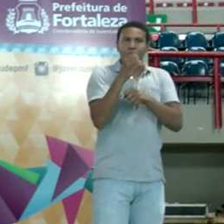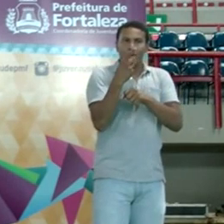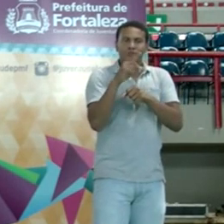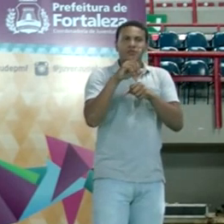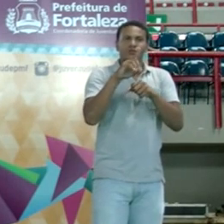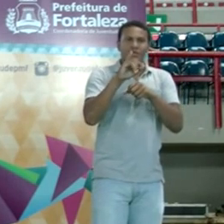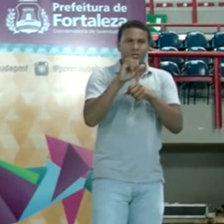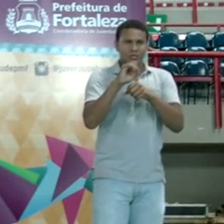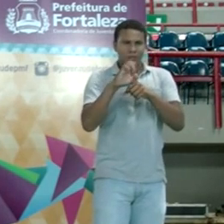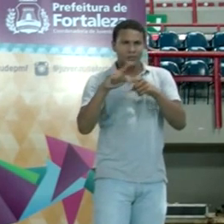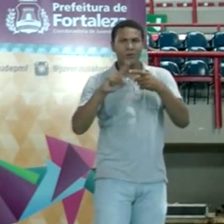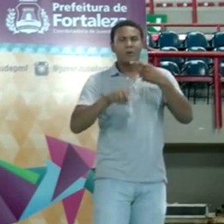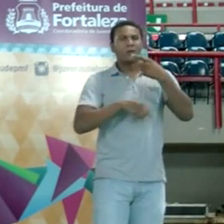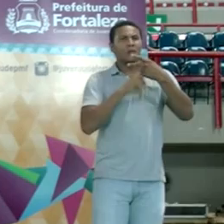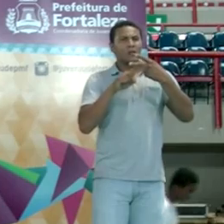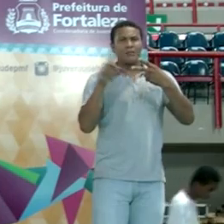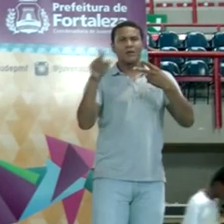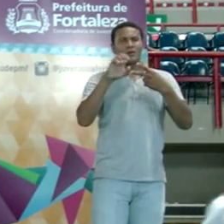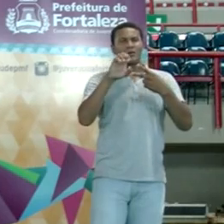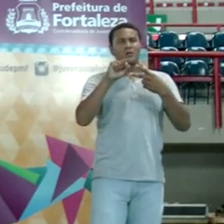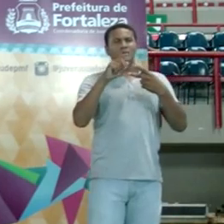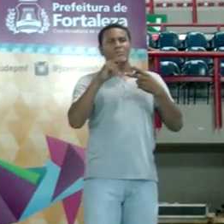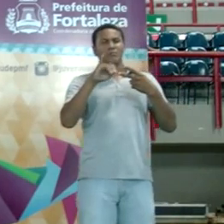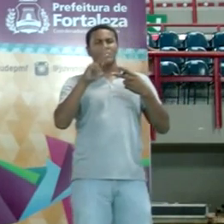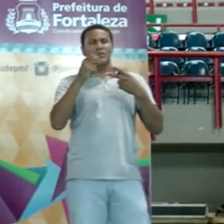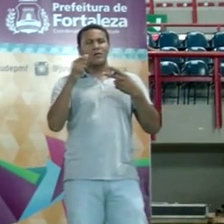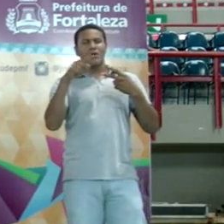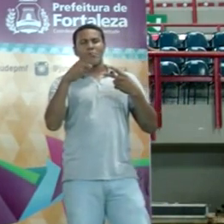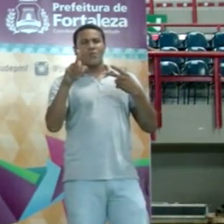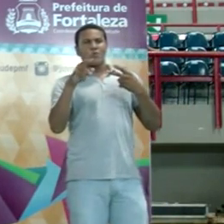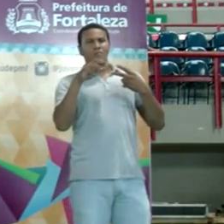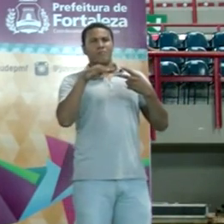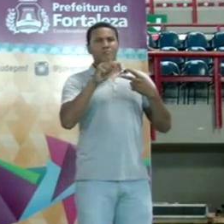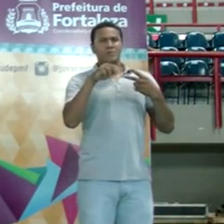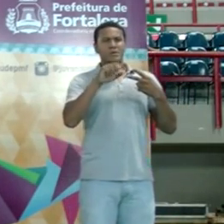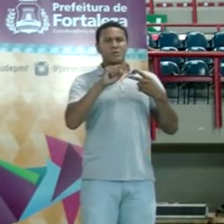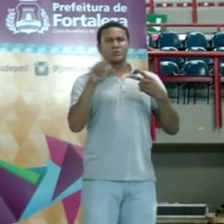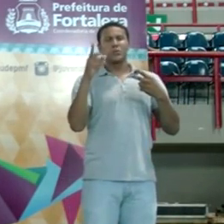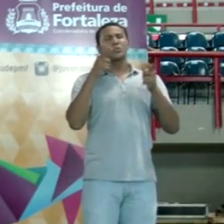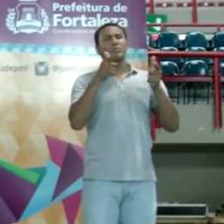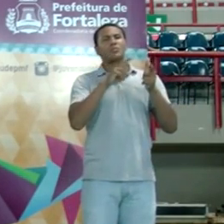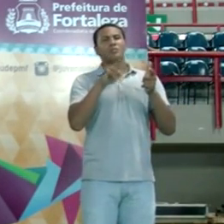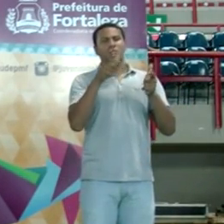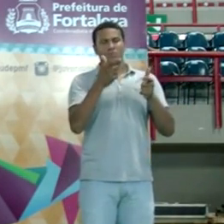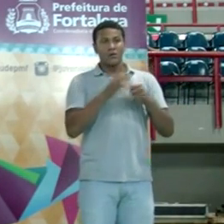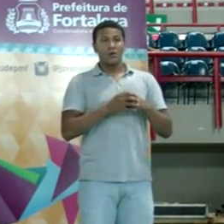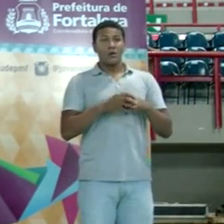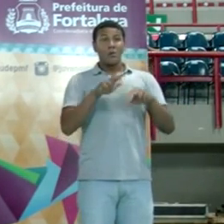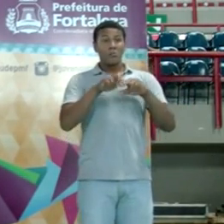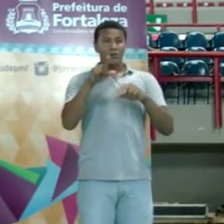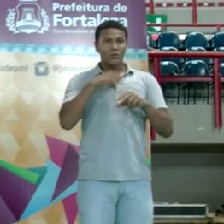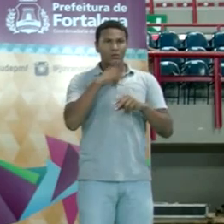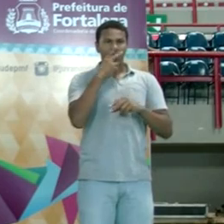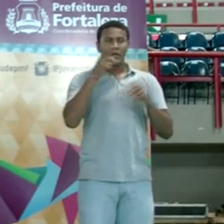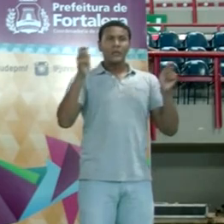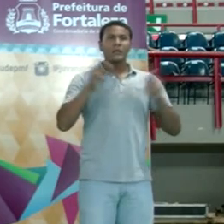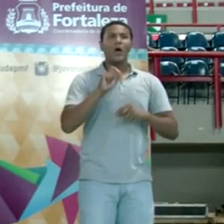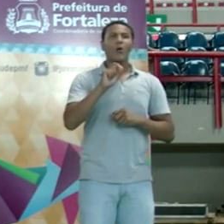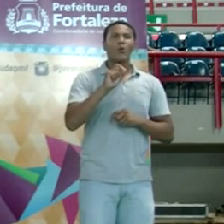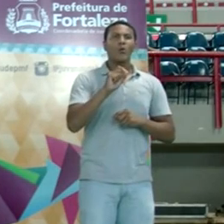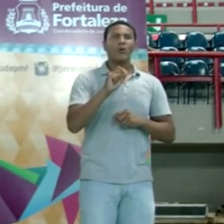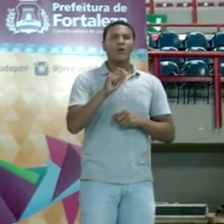planta para a produção de biodiesel. Só para finalizar a ideia do biodiesel, biodiesel dá para fazer até de gordura